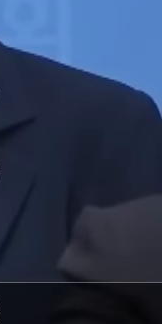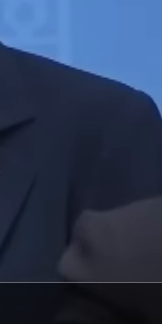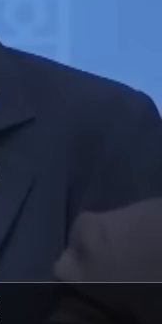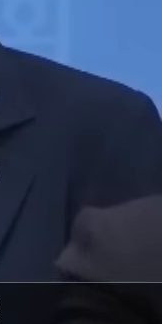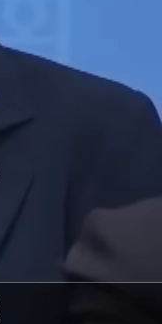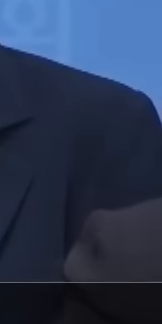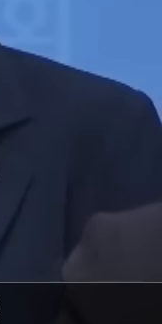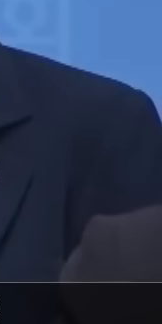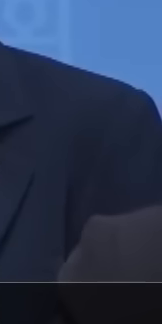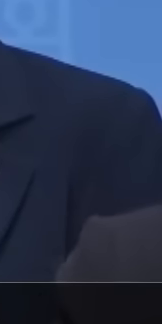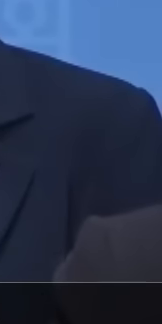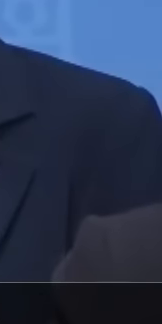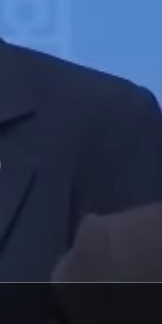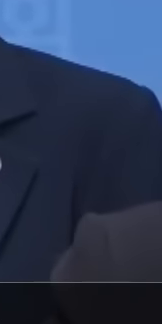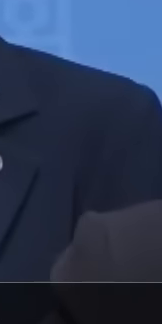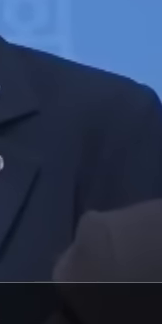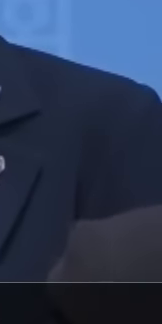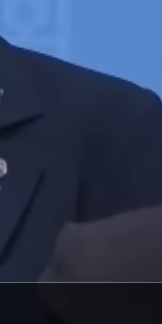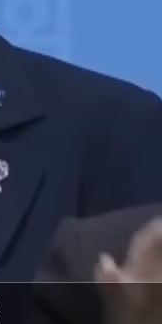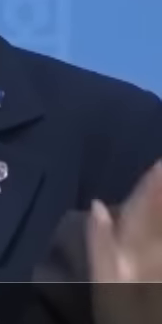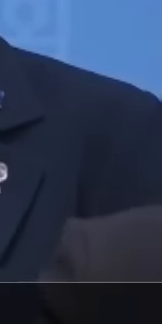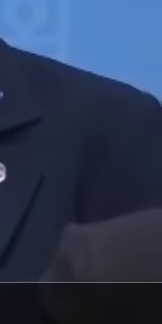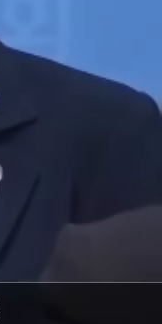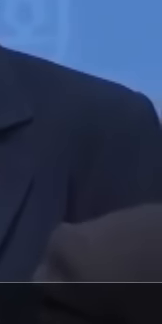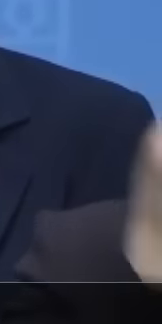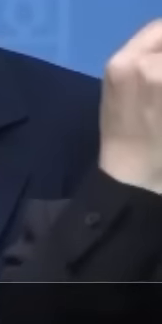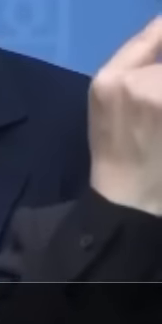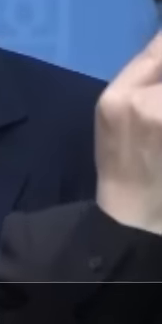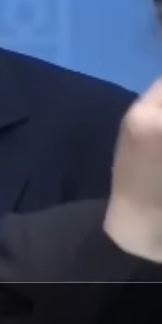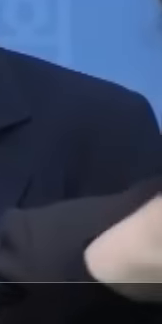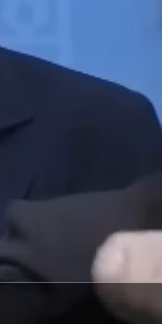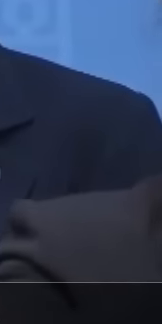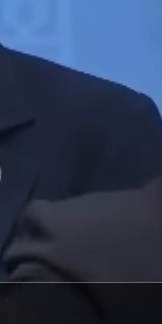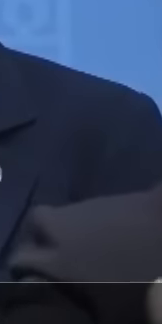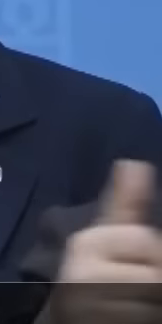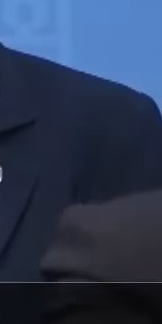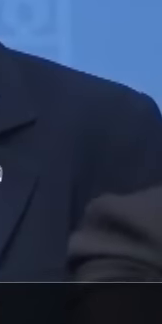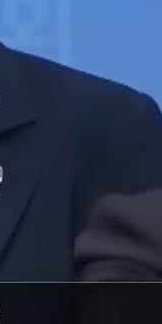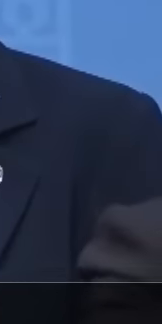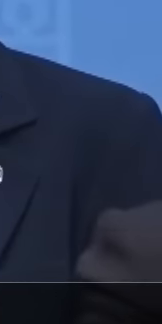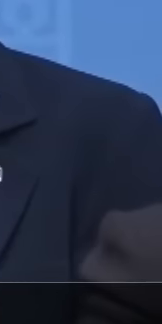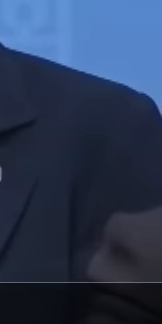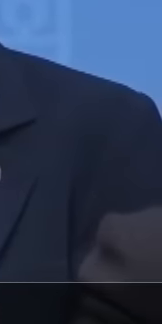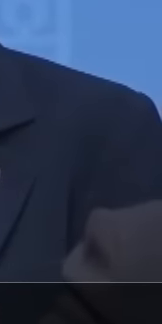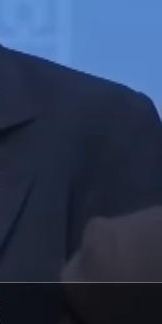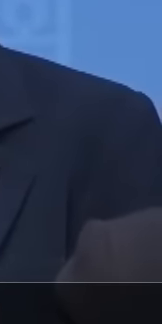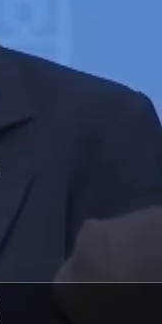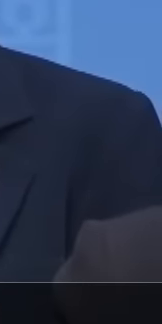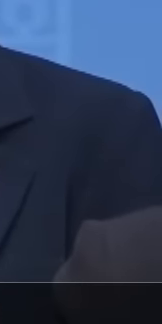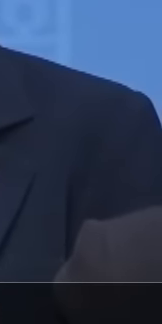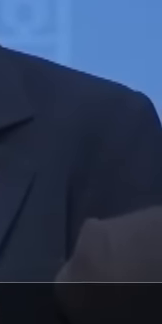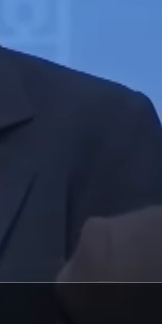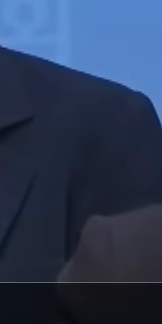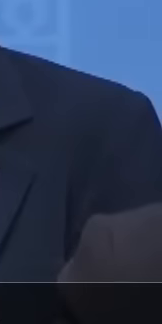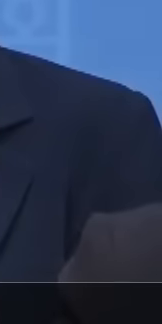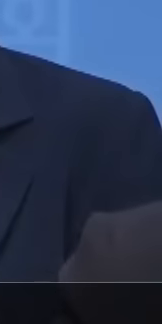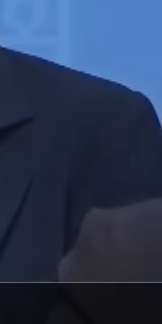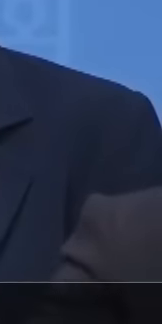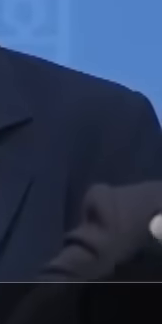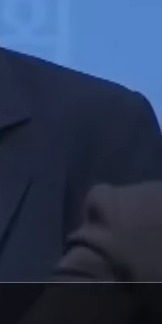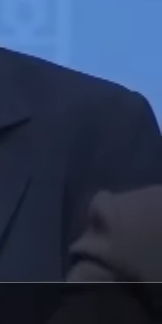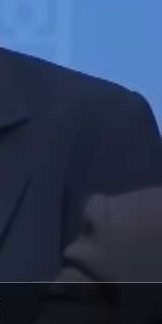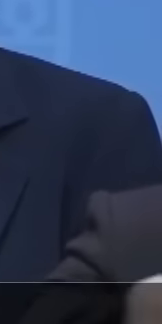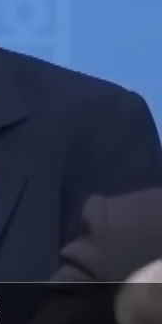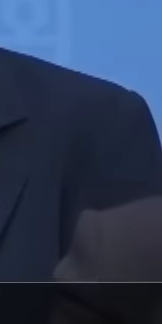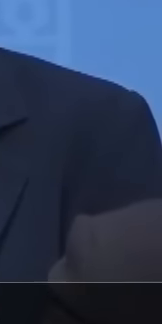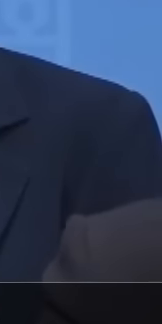마련했습니다. 3개월 사이에 달라진 건 정권 교체뿐이었습니다. 우리 조국 혁신당은 부처